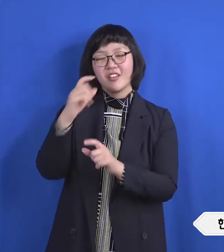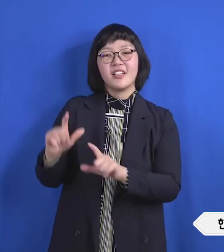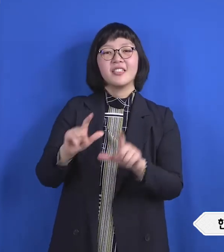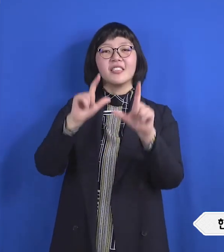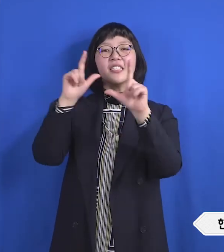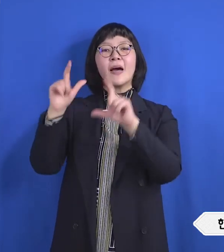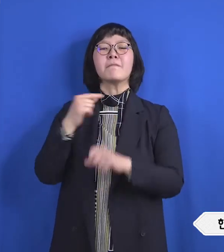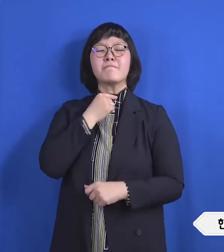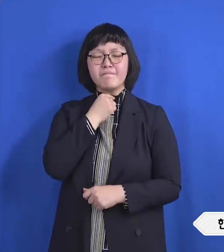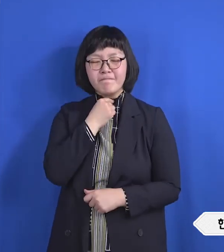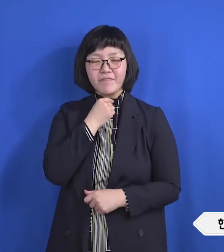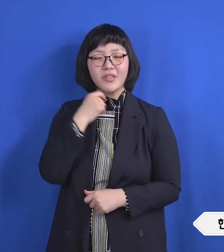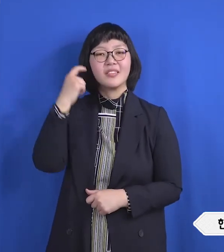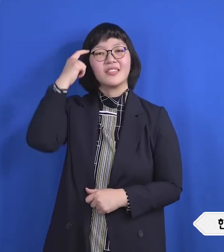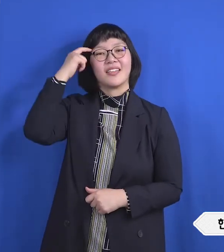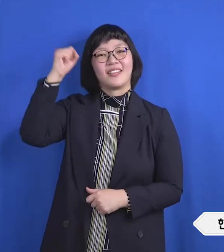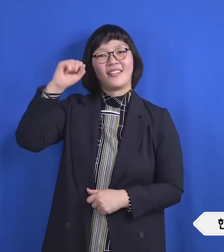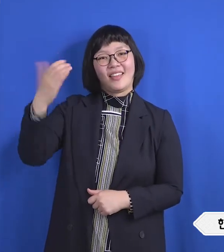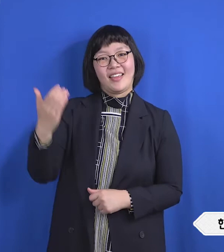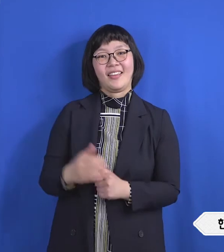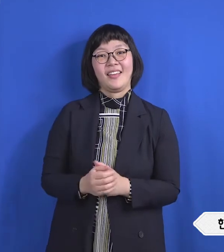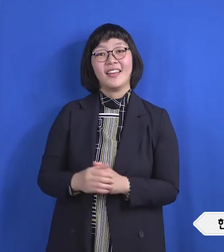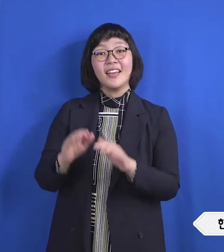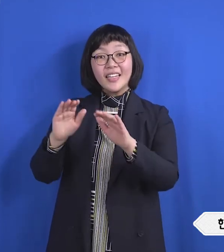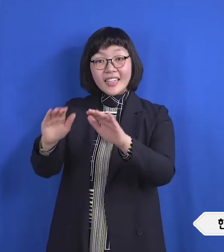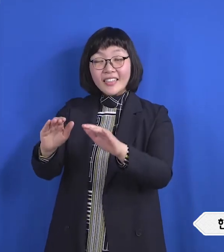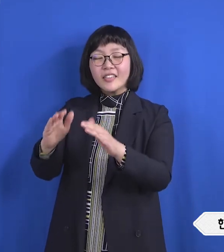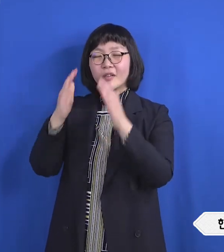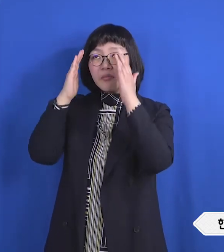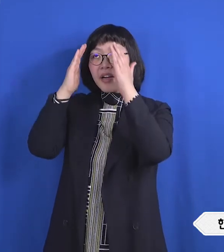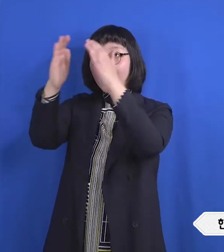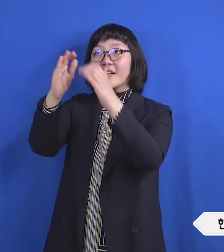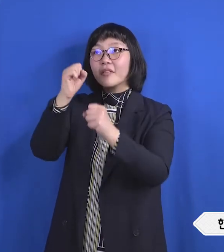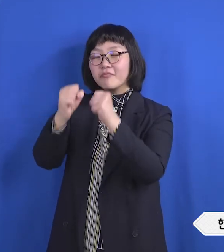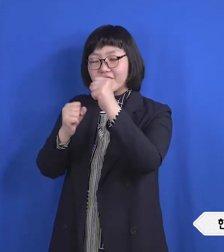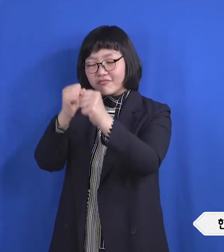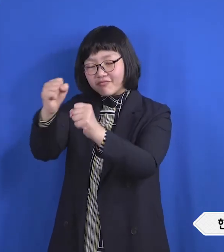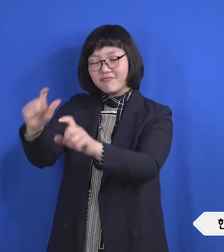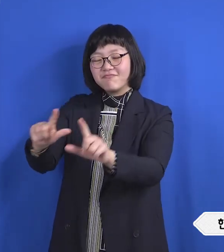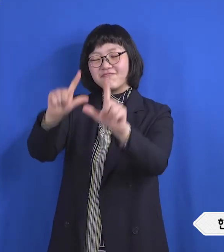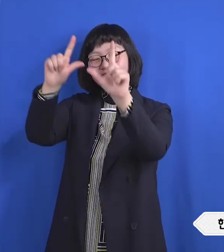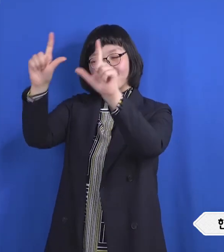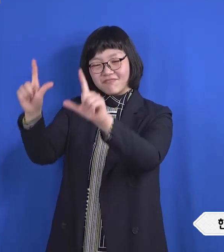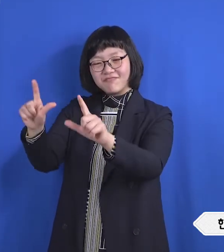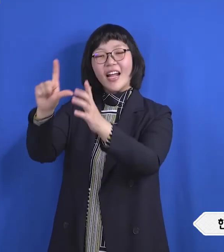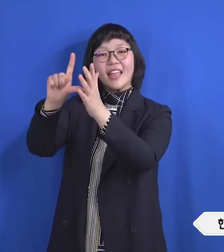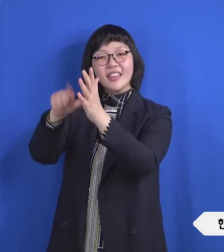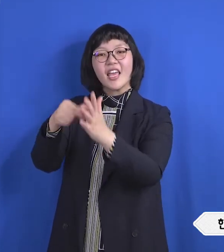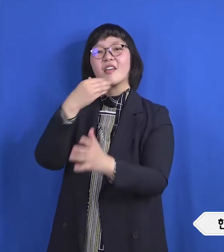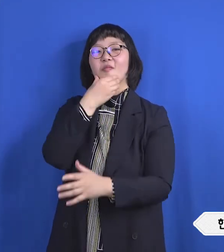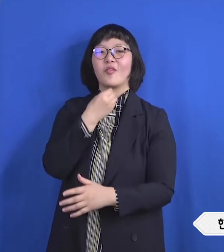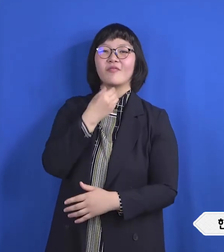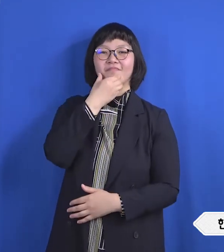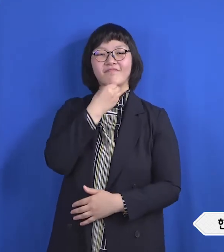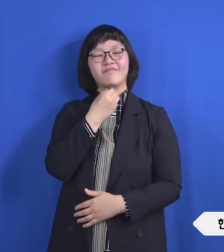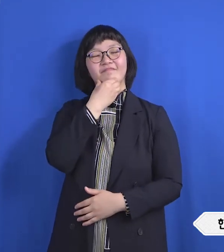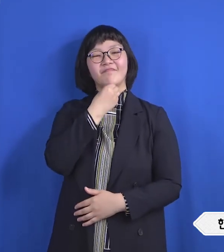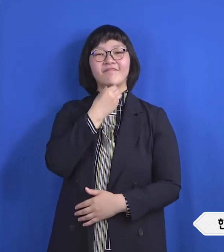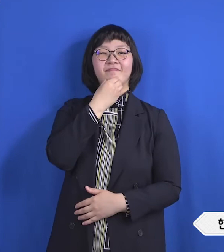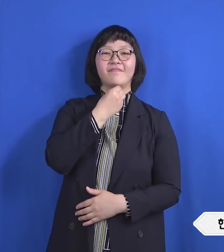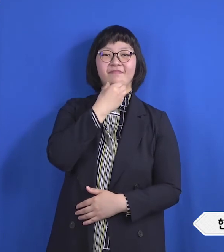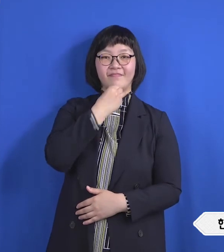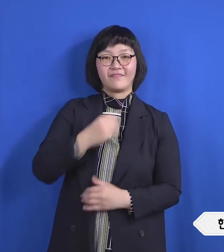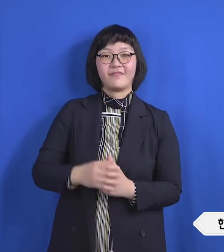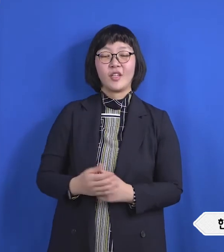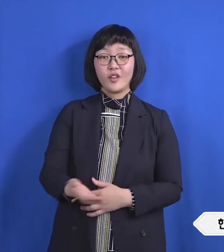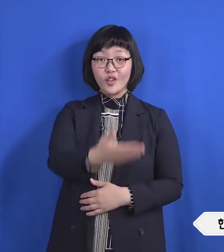생깁니다. 그 소원을 안고 달려갈 때에 그것처럼 행복한 삶이 없습니다.